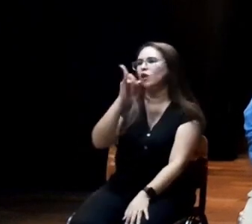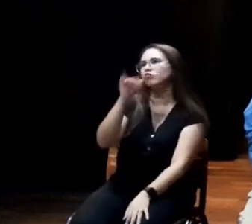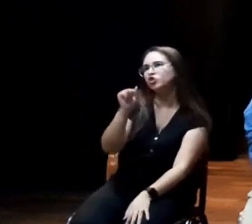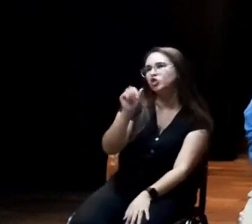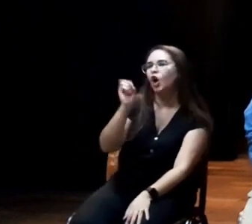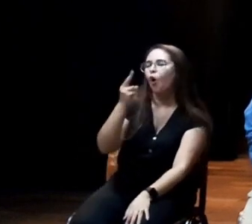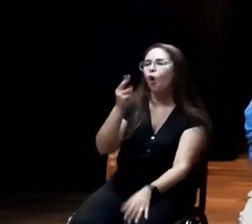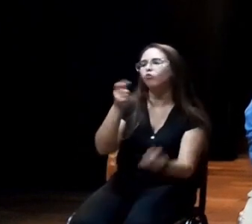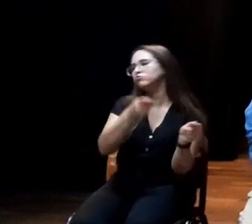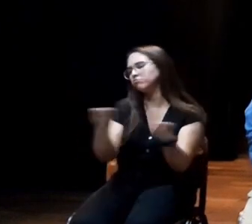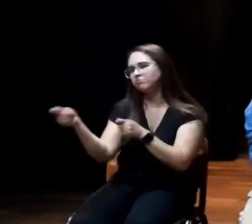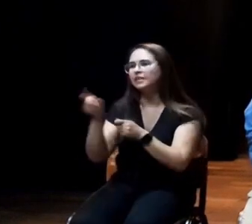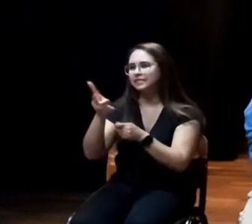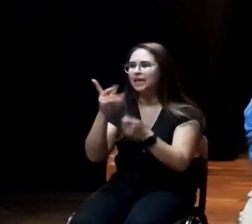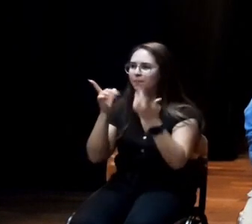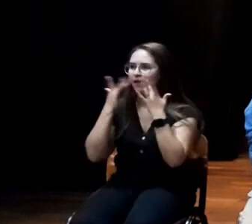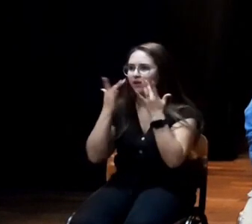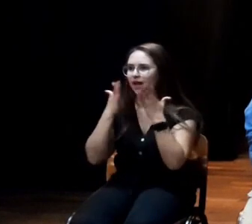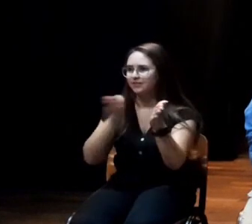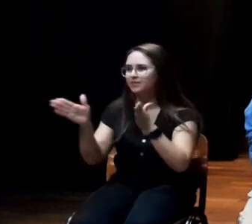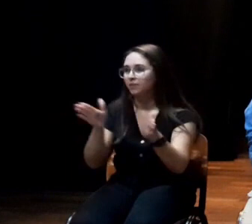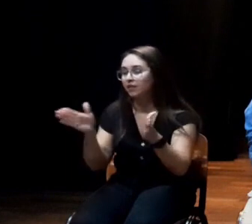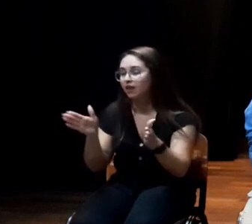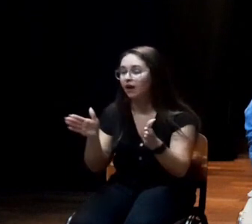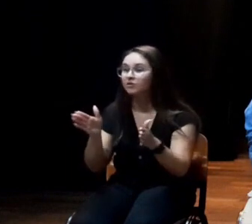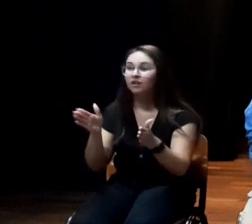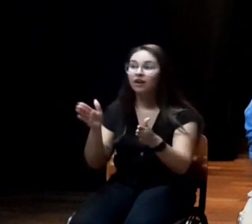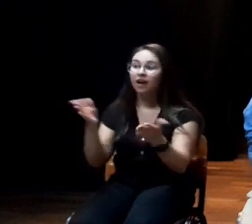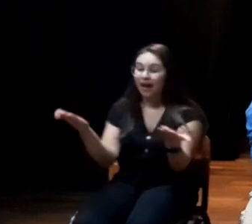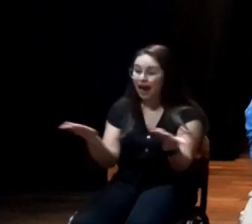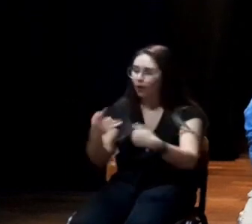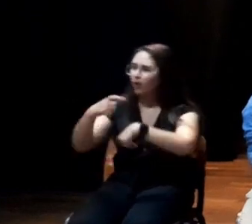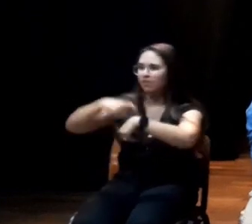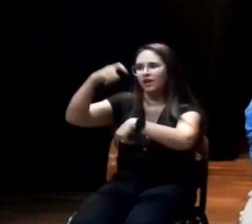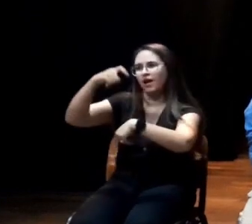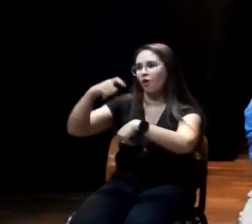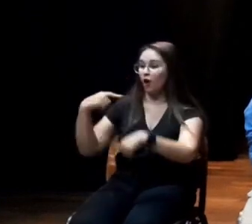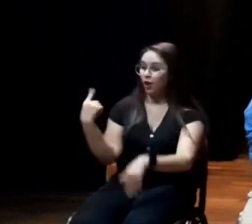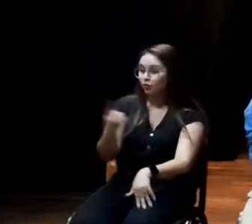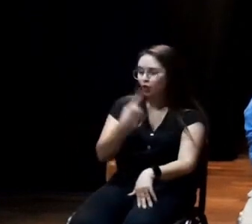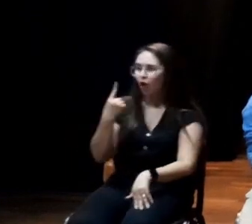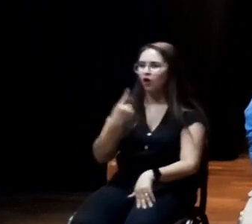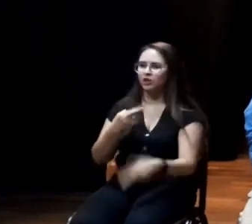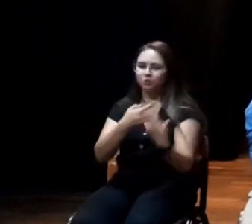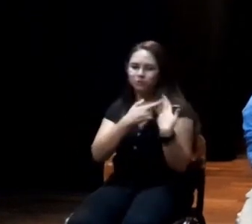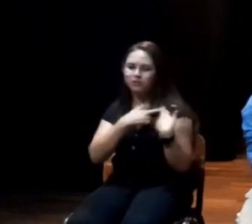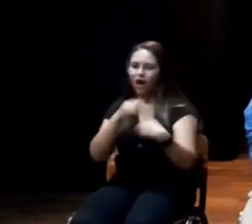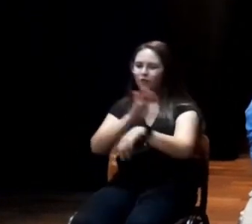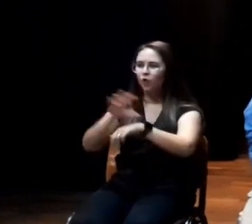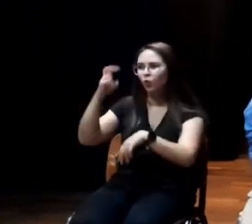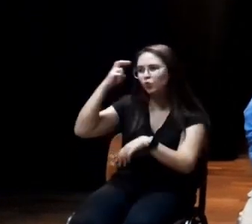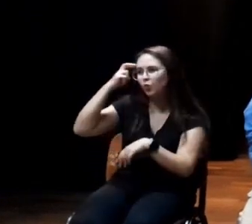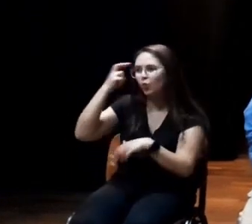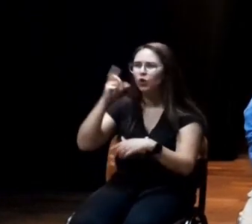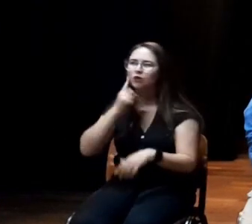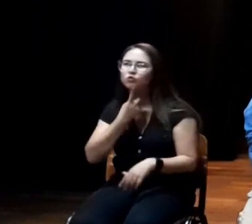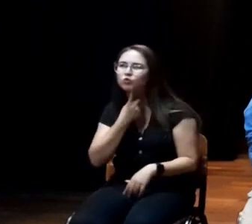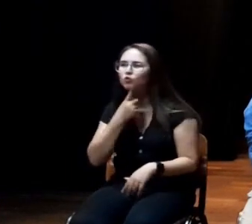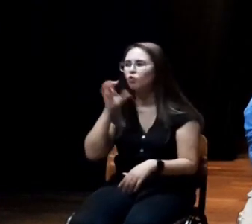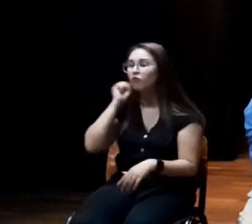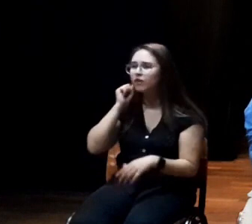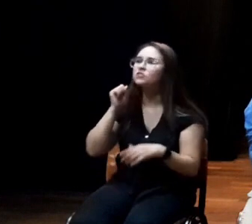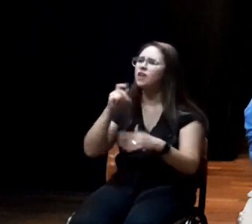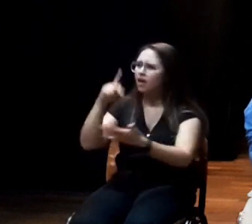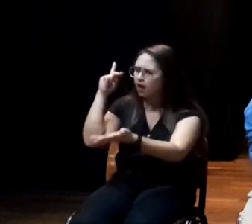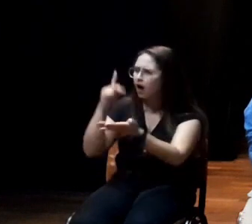ou todos os dias com acessibilidade, né? Então agora está na hora, eu acho, de nós, produtores de cultura, surdos ou não, realmente